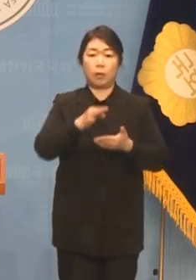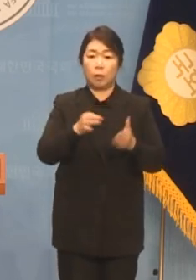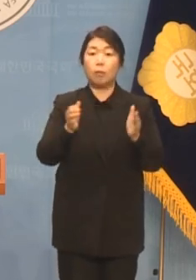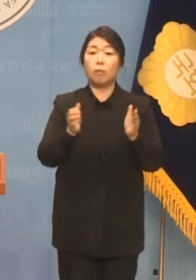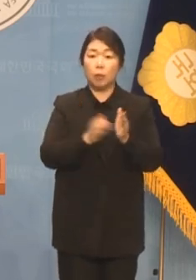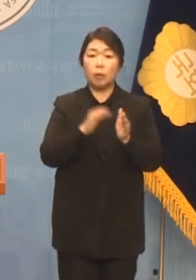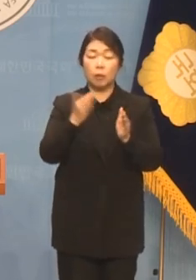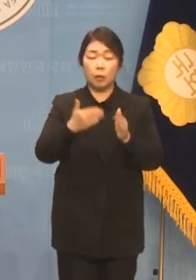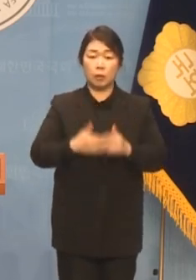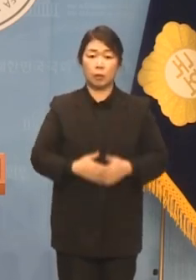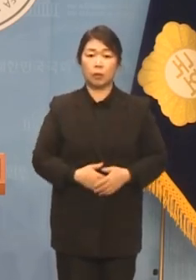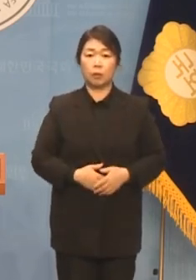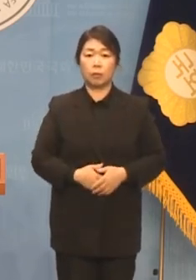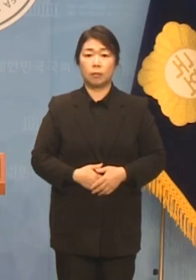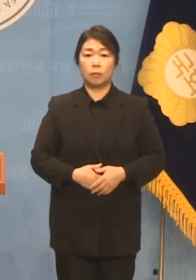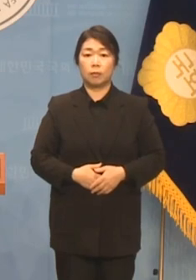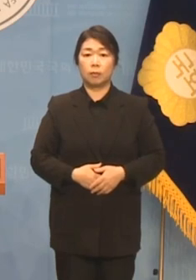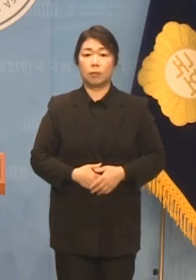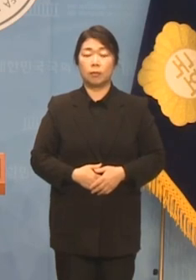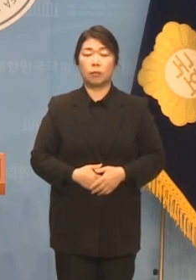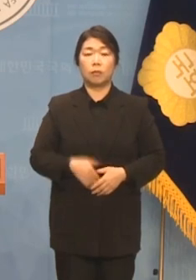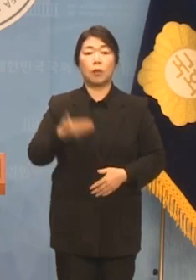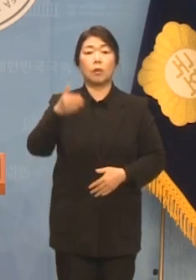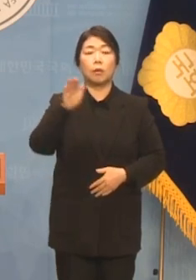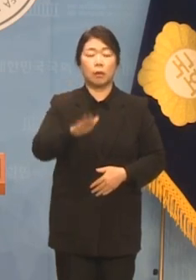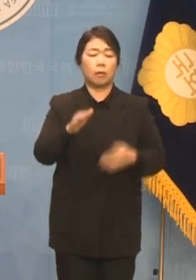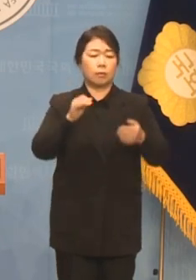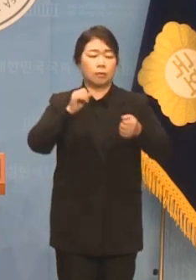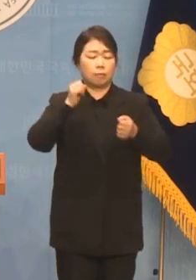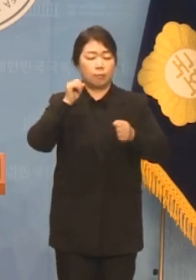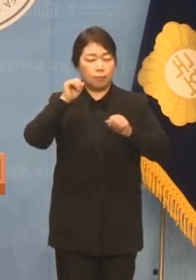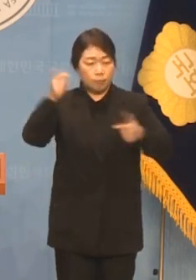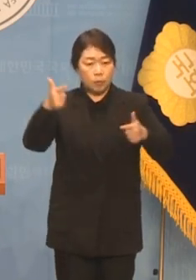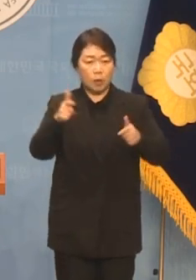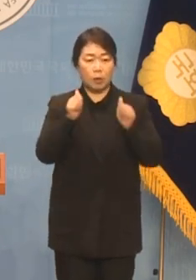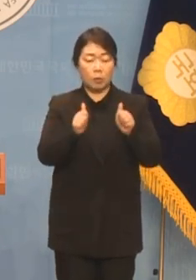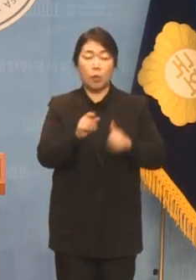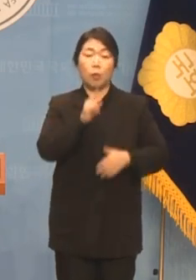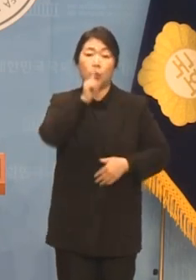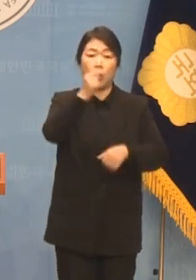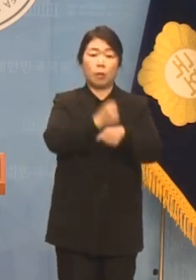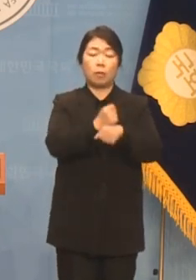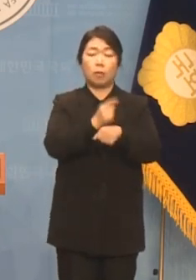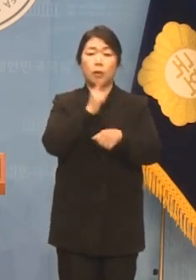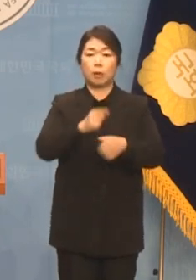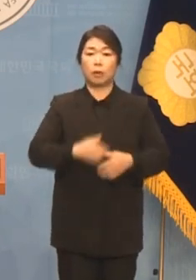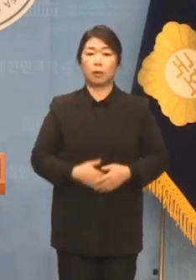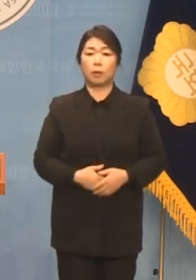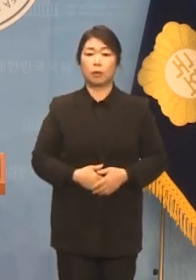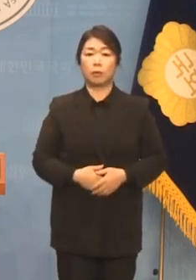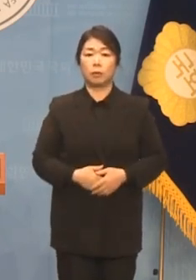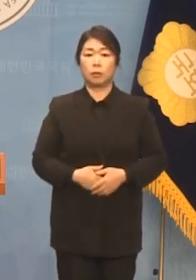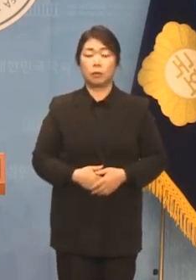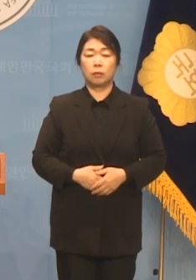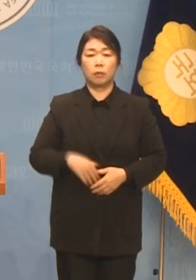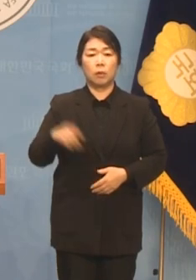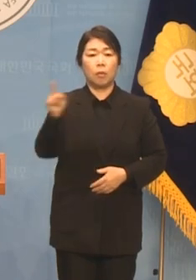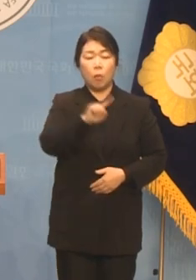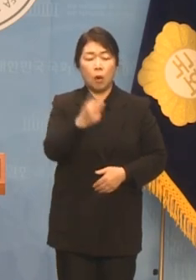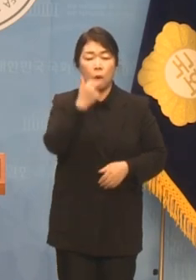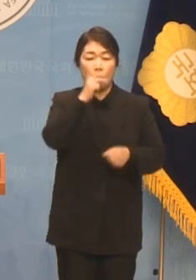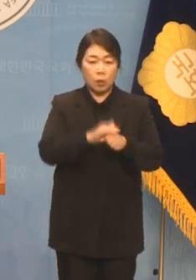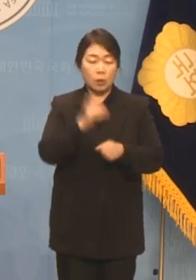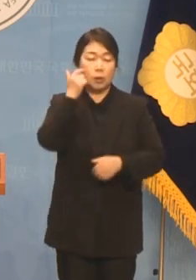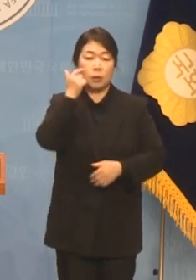있게 되었습니다 그럼에도 하여 소송을 하겠다고 합니다 무엇이